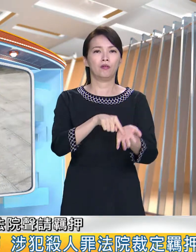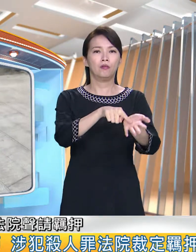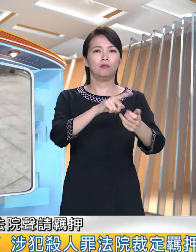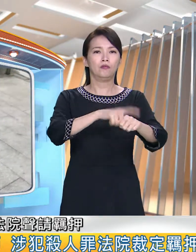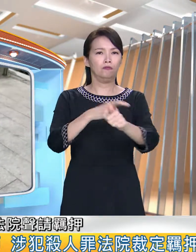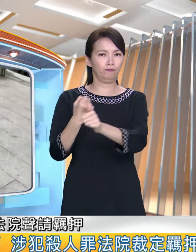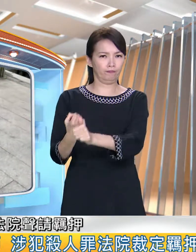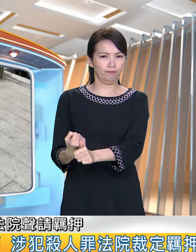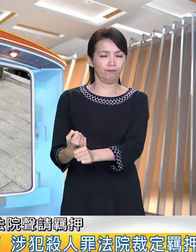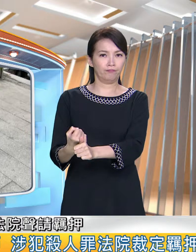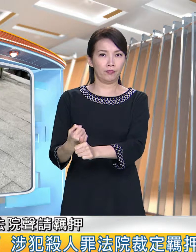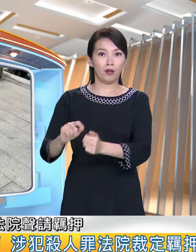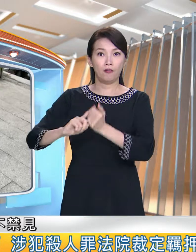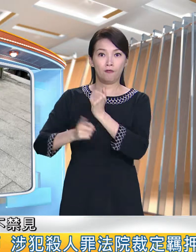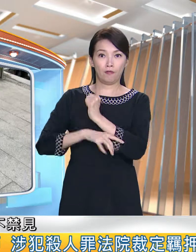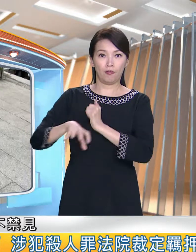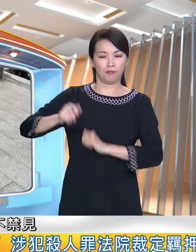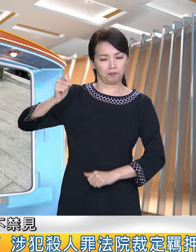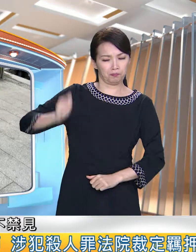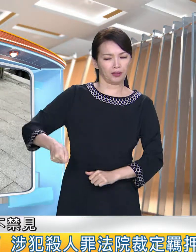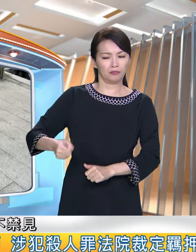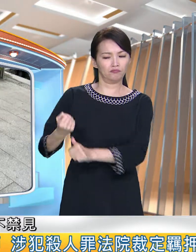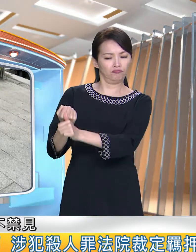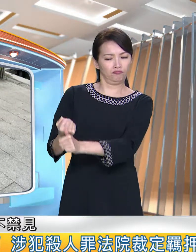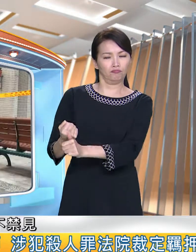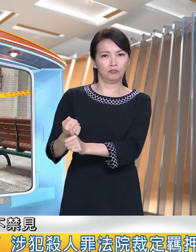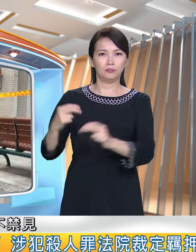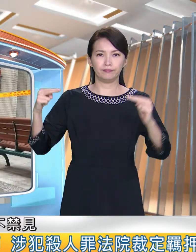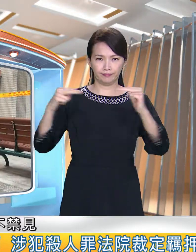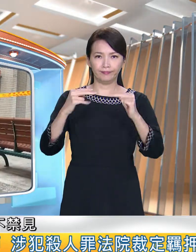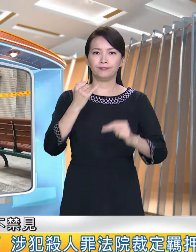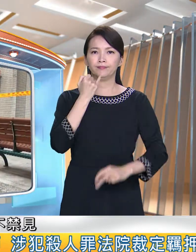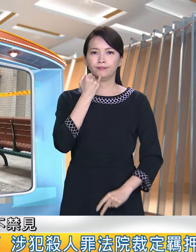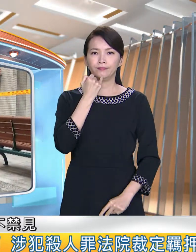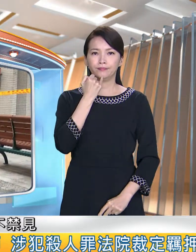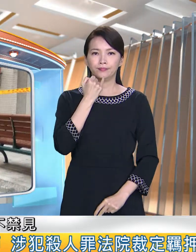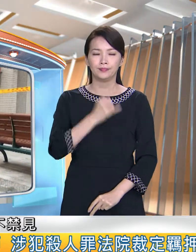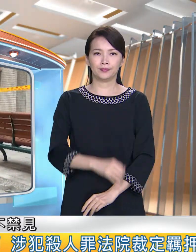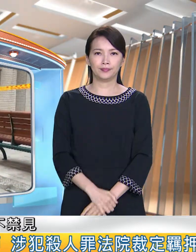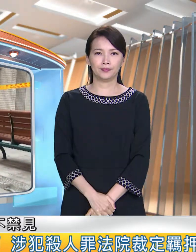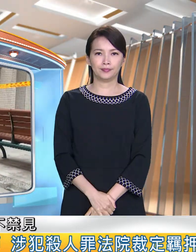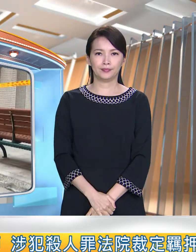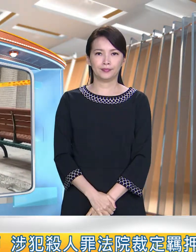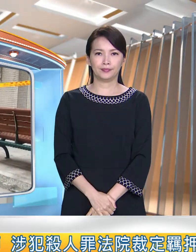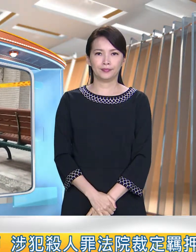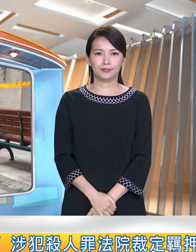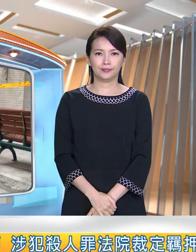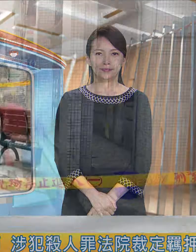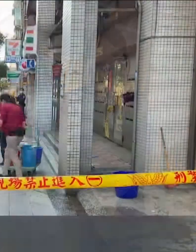院申请羁押，法院裁定羁押不禁见。